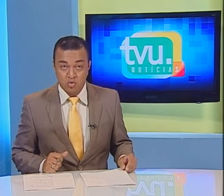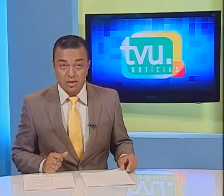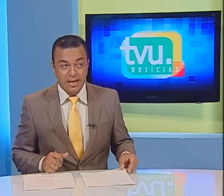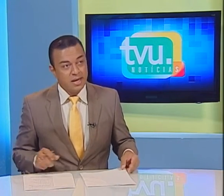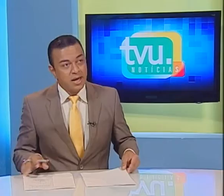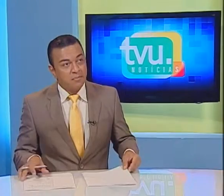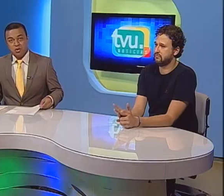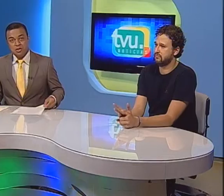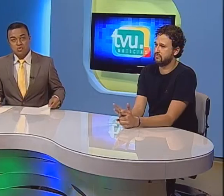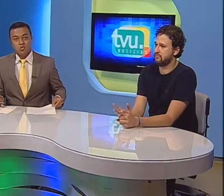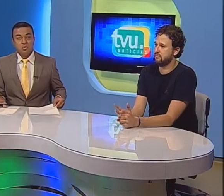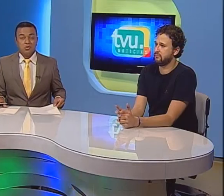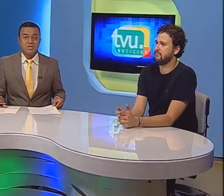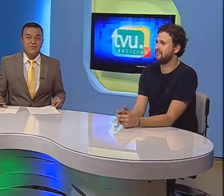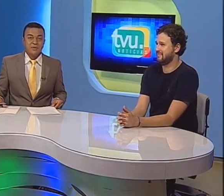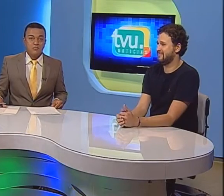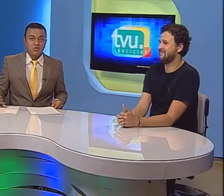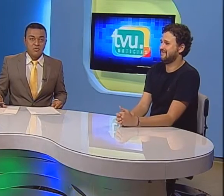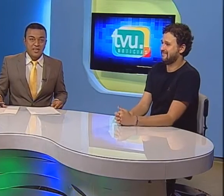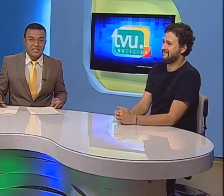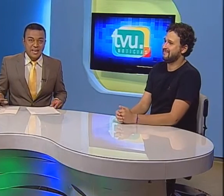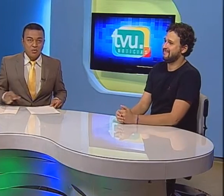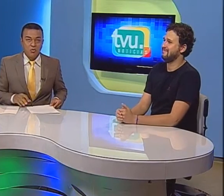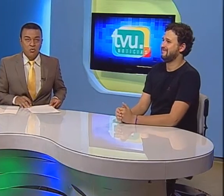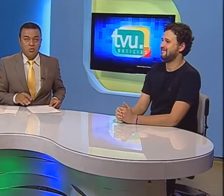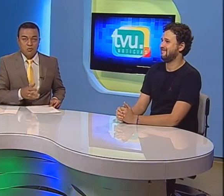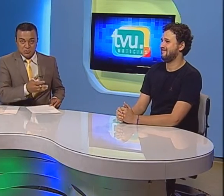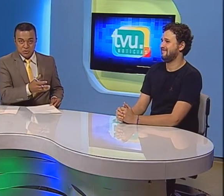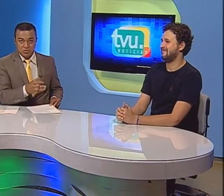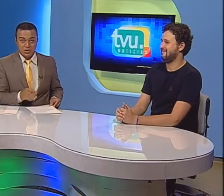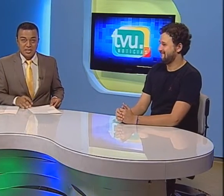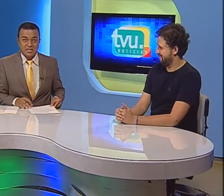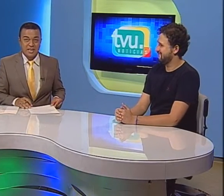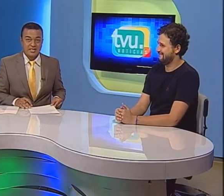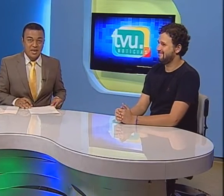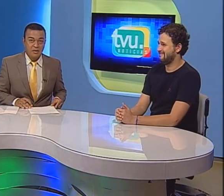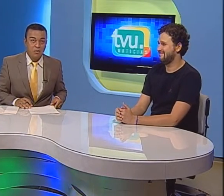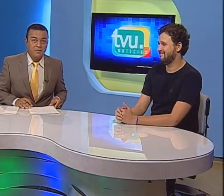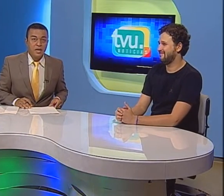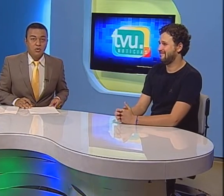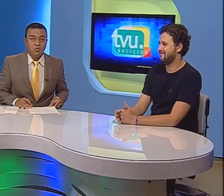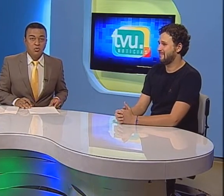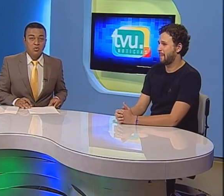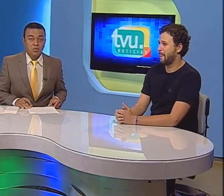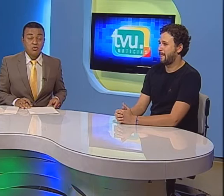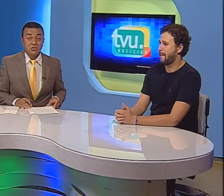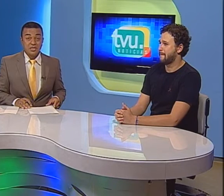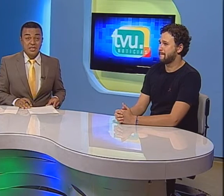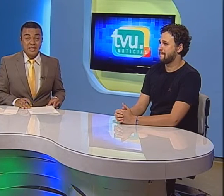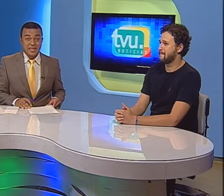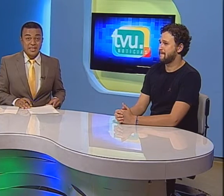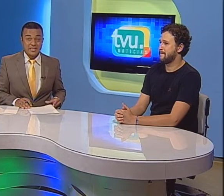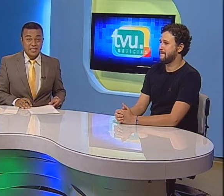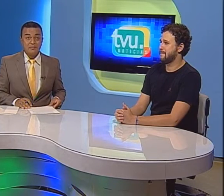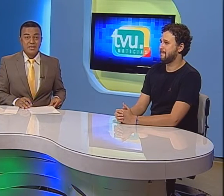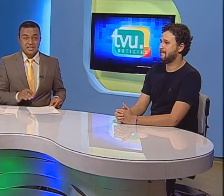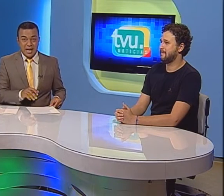surda. Por isso, hoje vamos conversar com o professor Isaac Simon, do curso de Letras Libras aqui